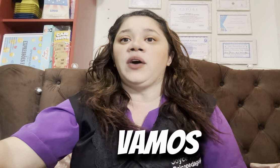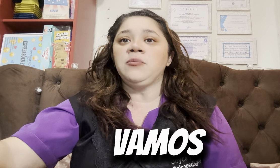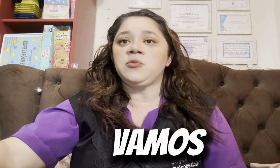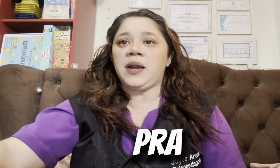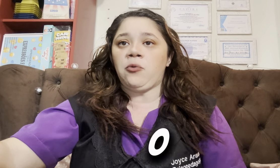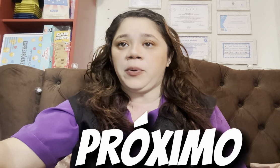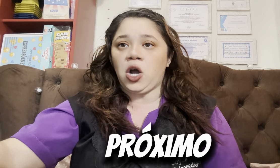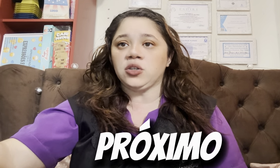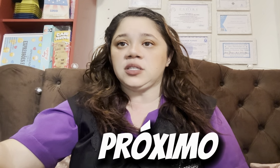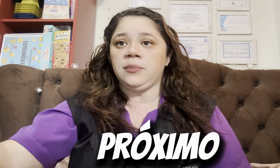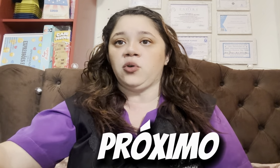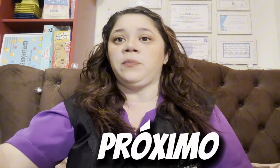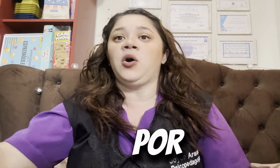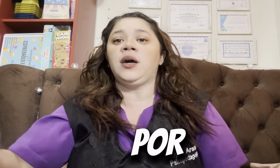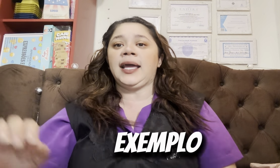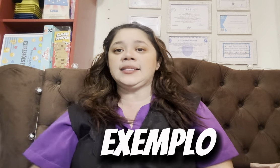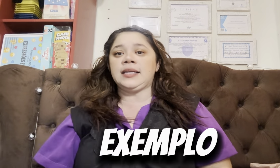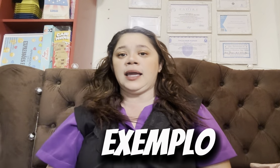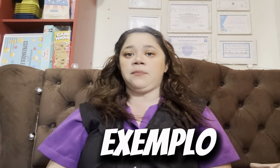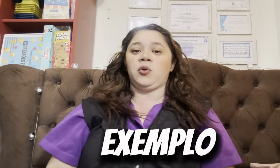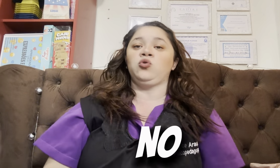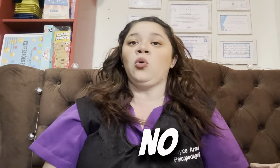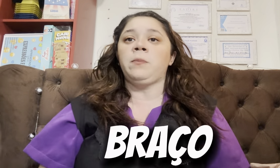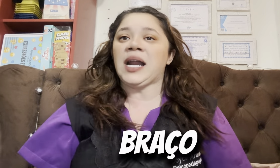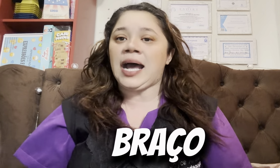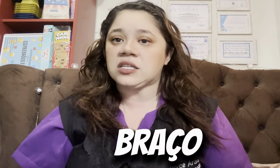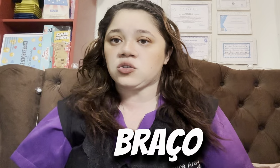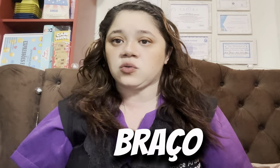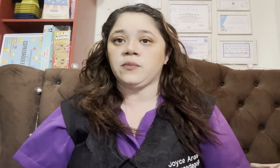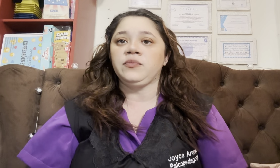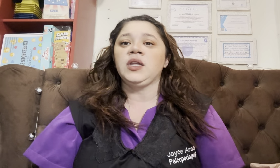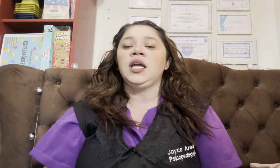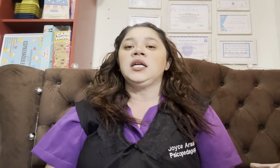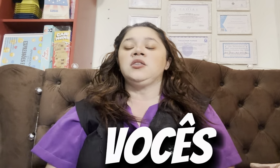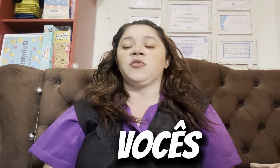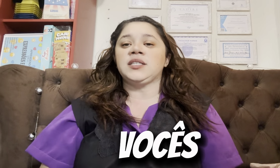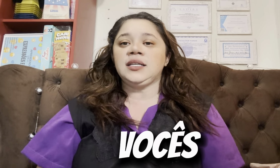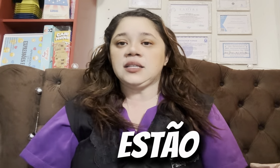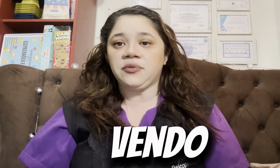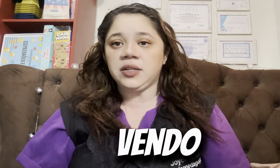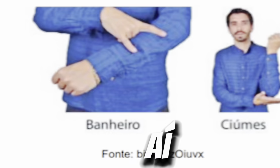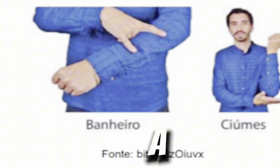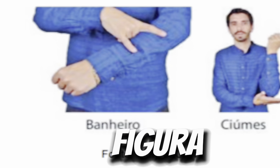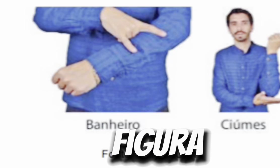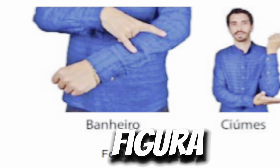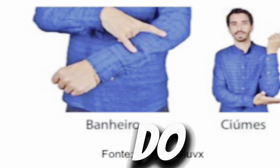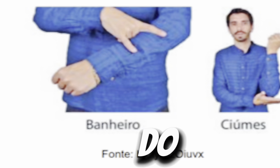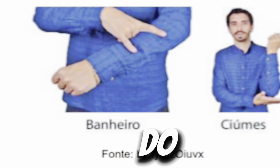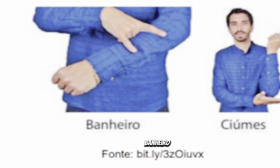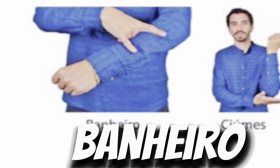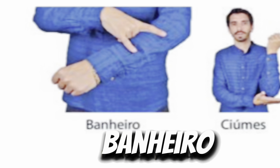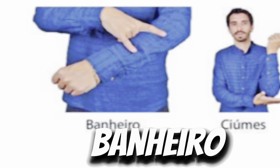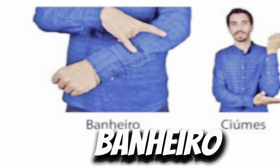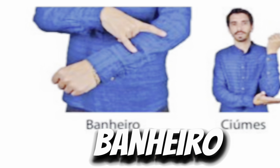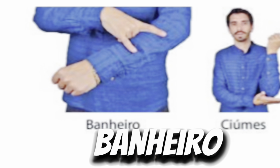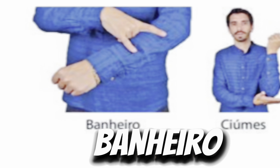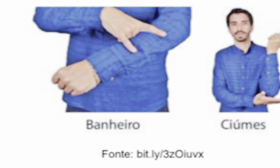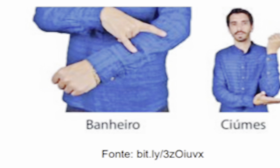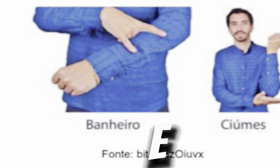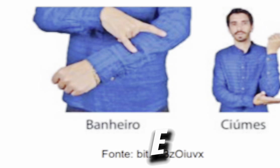vamos para o próximo. Por exemplo, no braço. Vocês estão vendo aí a figura do banheiro e